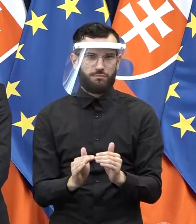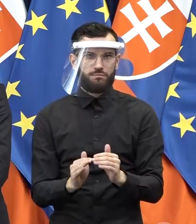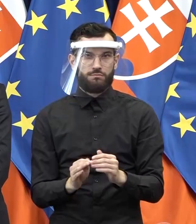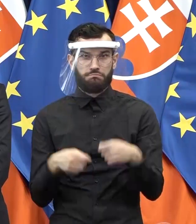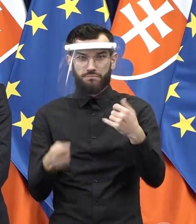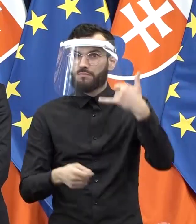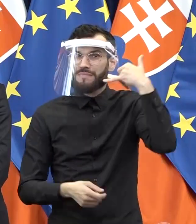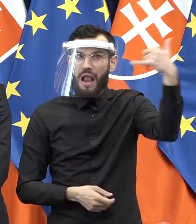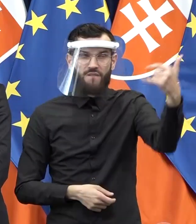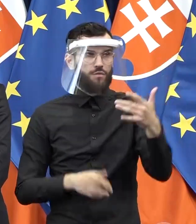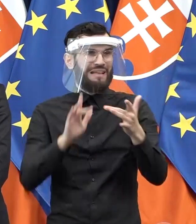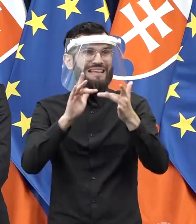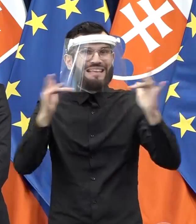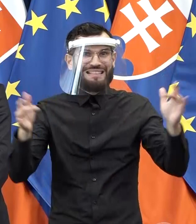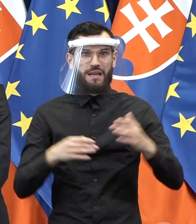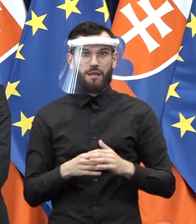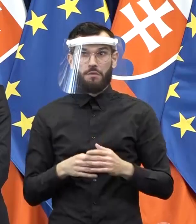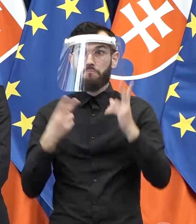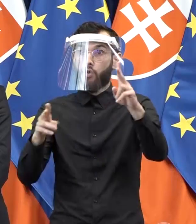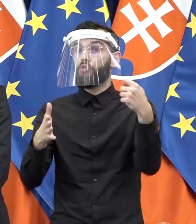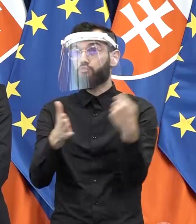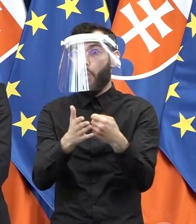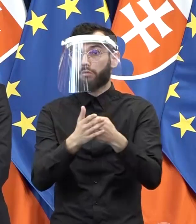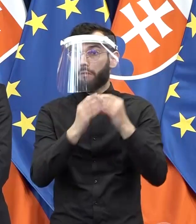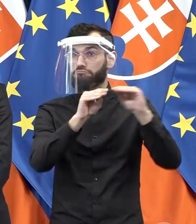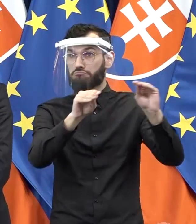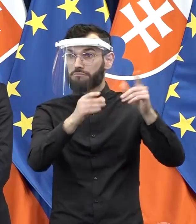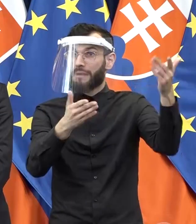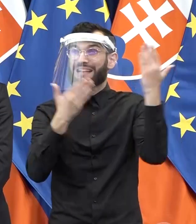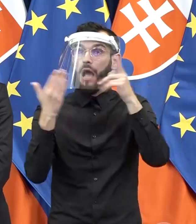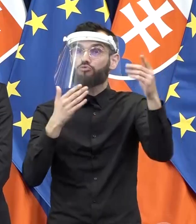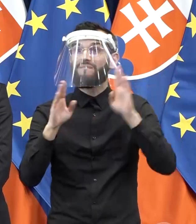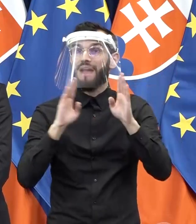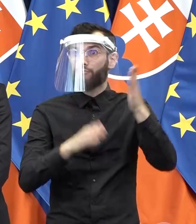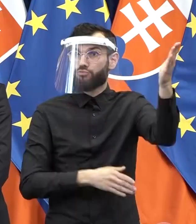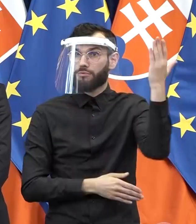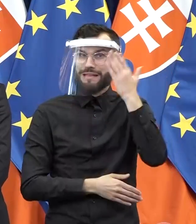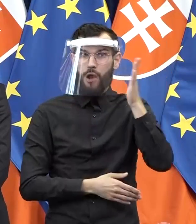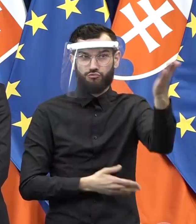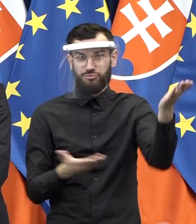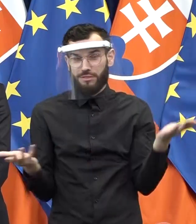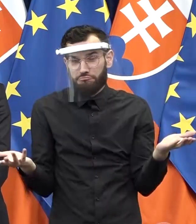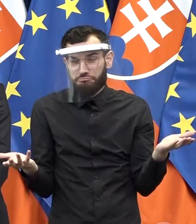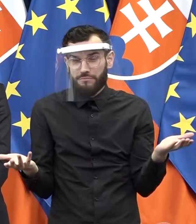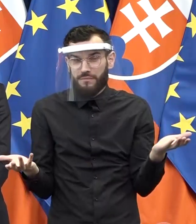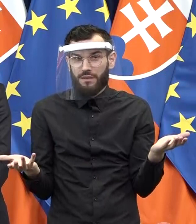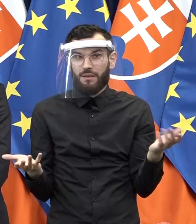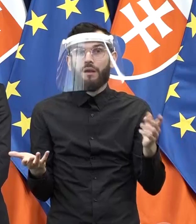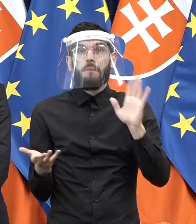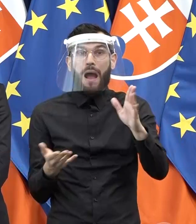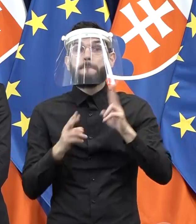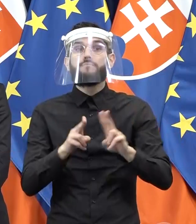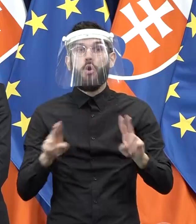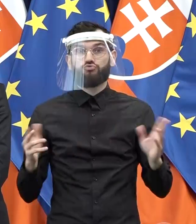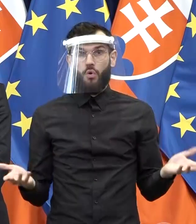Zatelefonovať si na internete. Možno naučíme našich dôchodcov facebookovať a využívať tieto sociálne siete, ale tak hold. Máme tieto